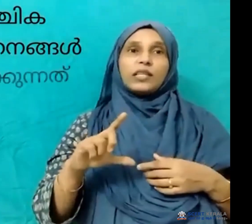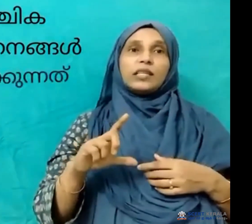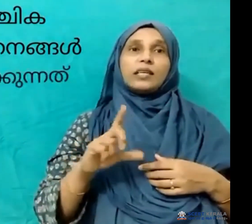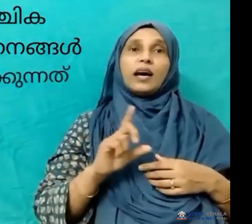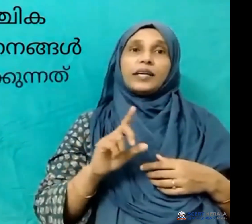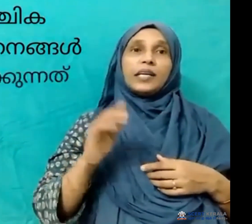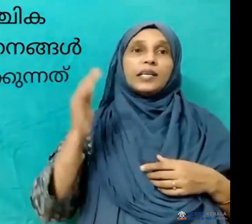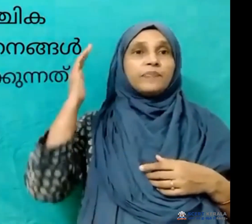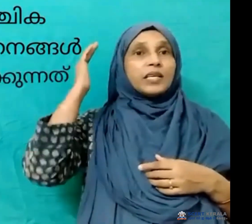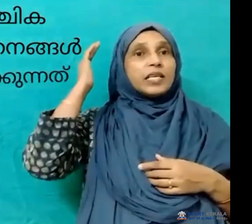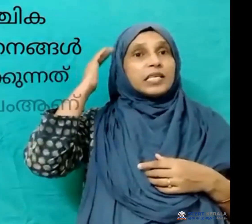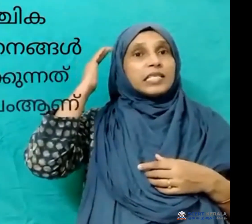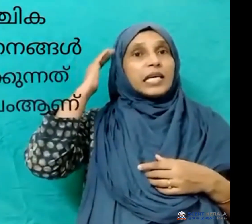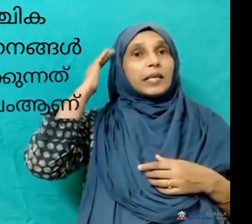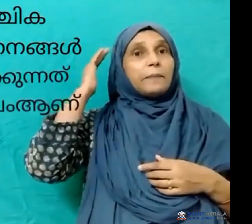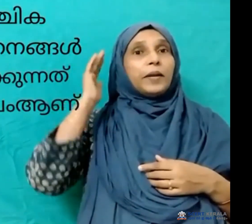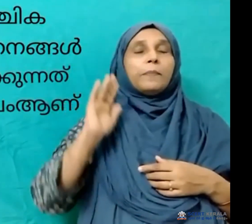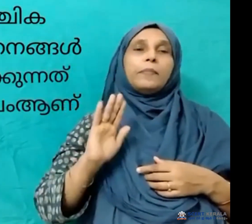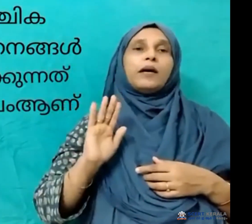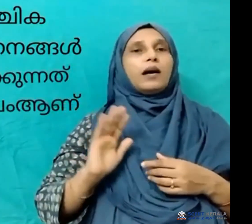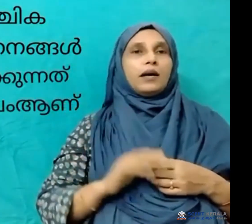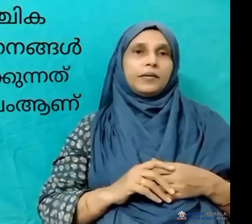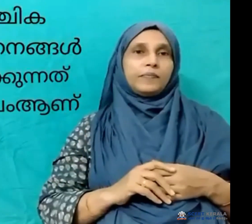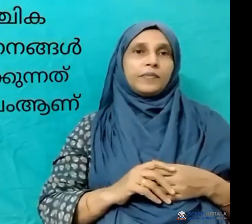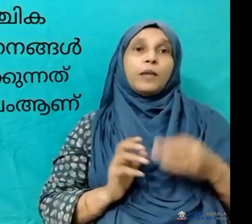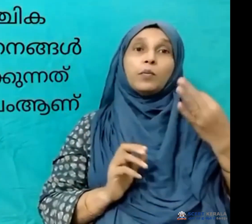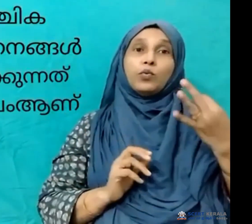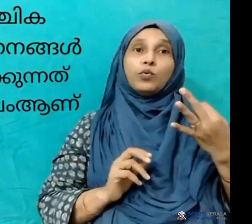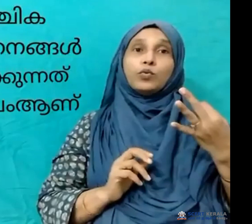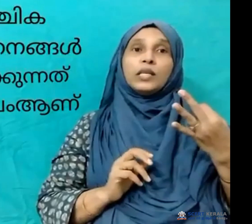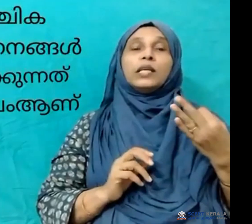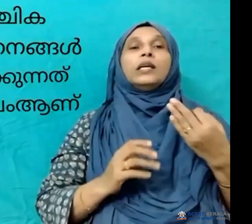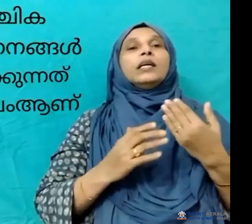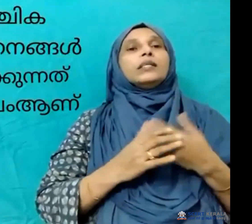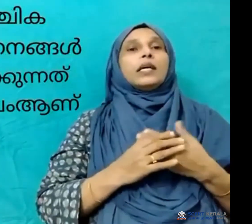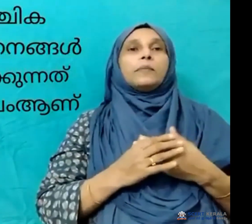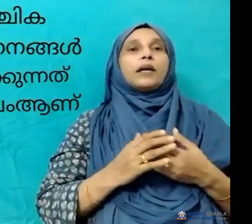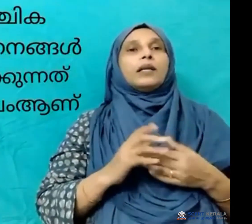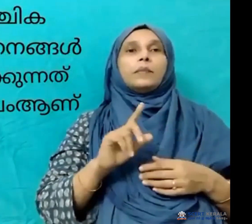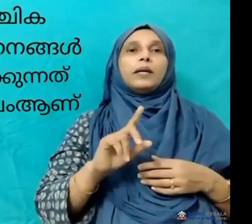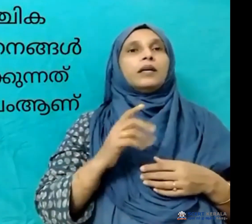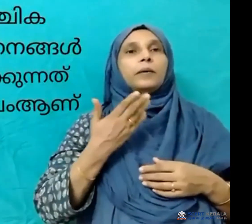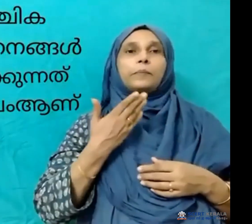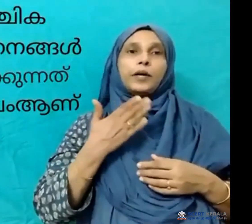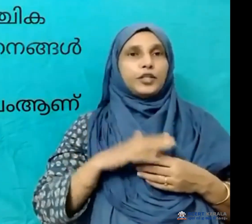നിയന്ത്രിക്കുന്നത് ആരാണ്? സെറിബ്രം. അപ്പൊ മൂന്ന് ധർമ്മങ്ങൾ നമ്മൾ